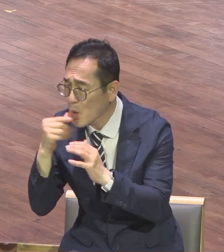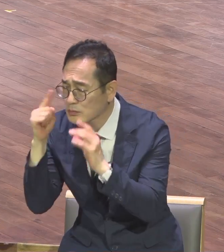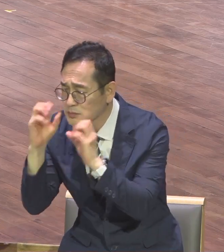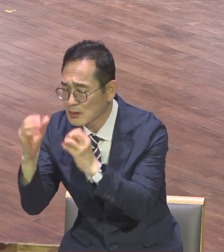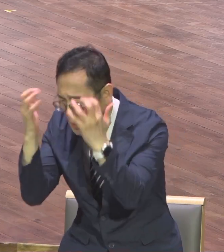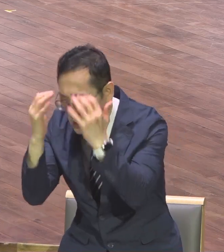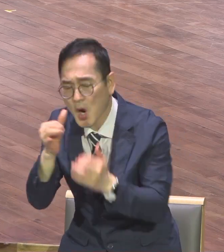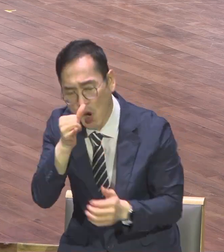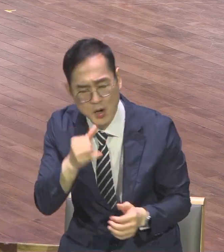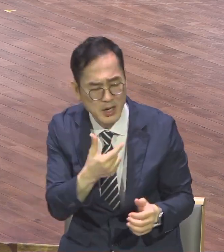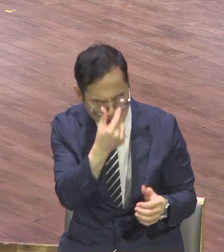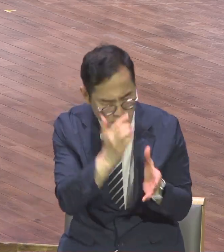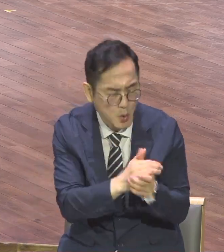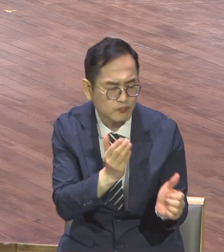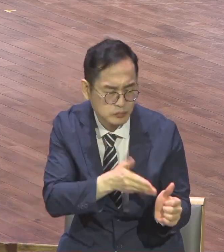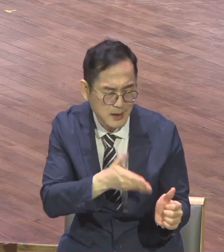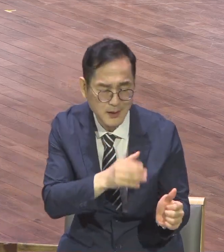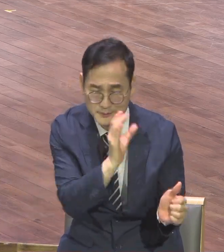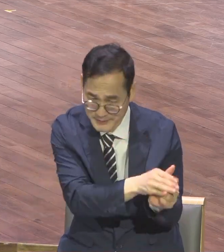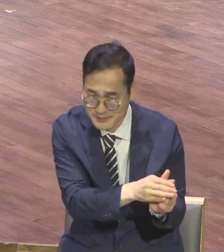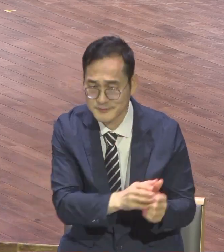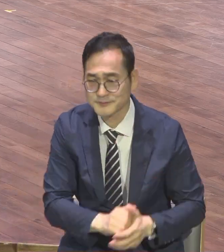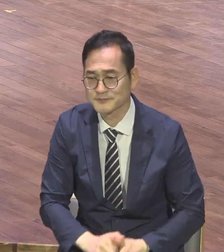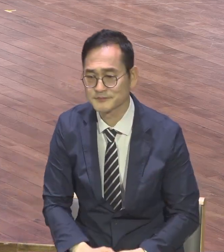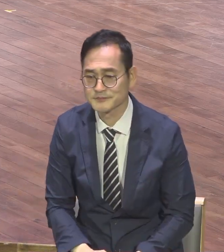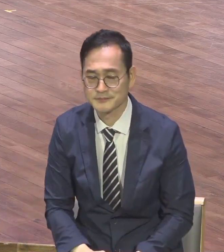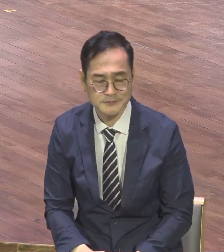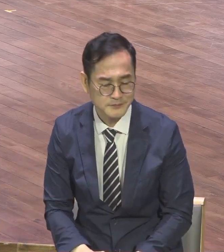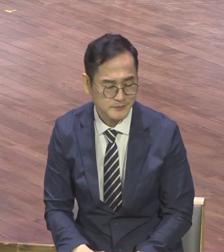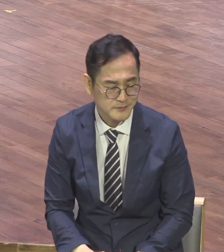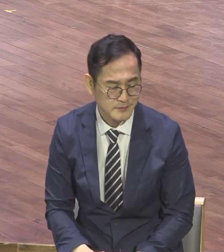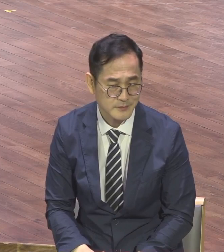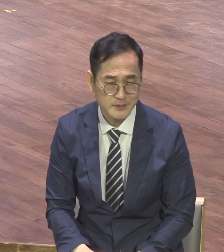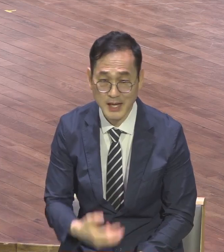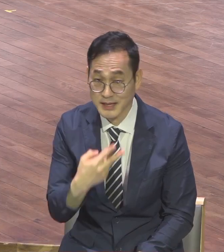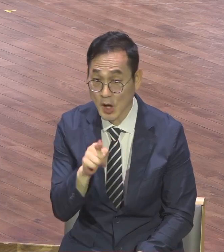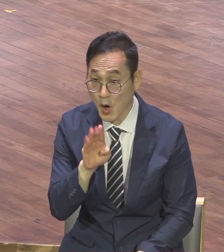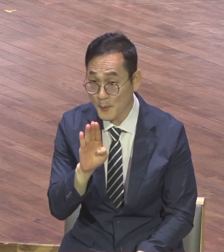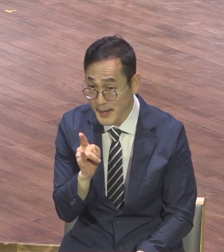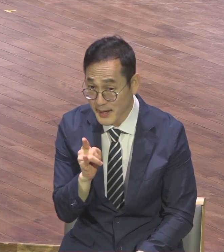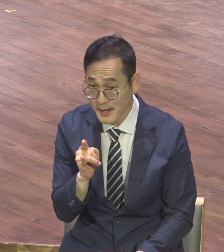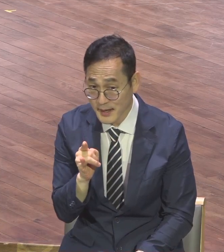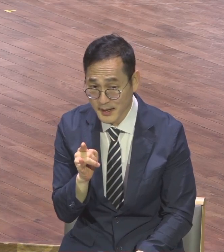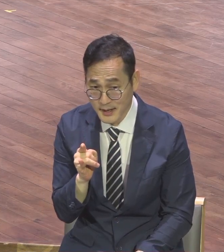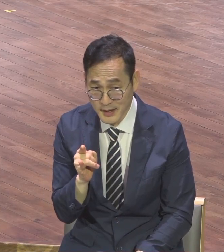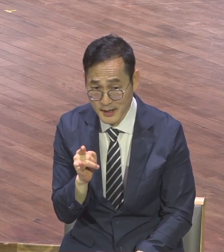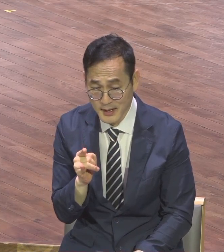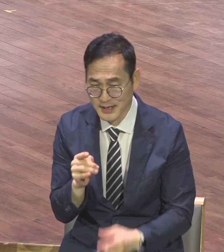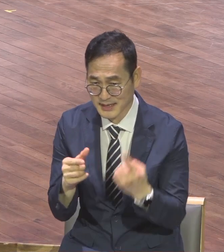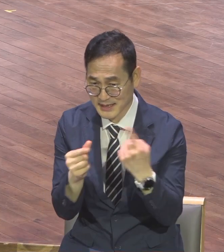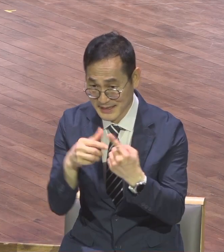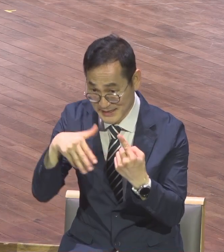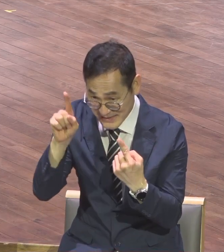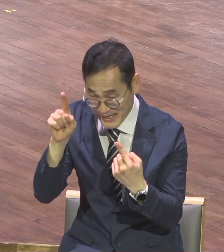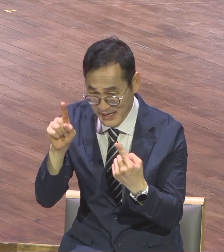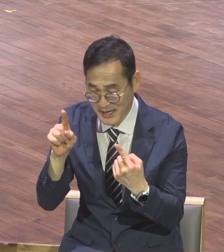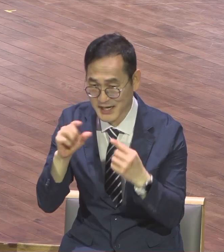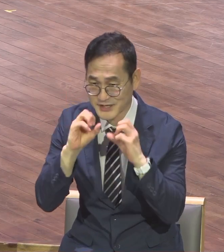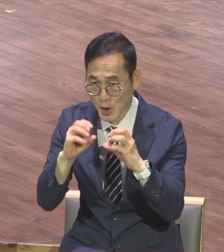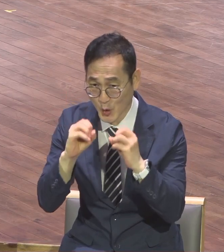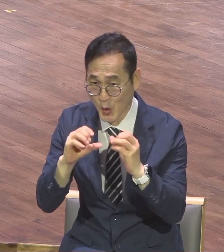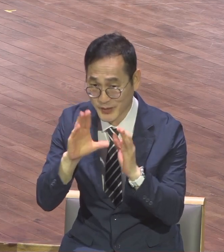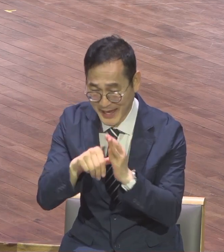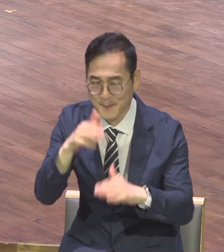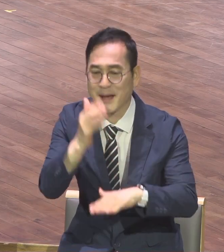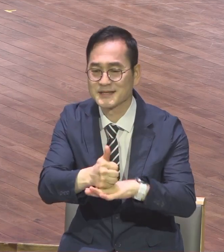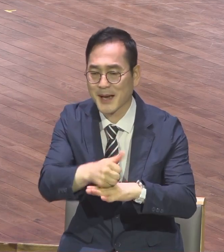믿는 주께 그들을 위탁하고. 더업에는 바울의 제1차 선교행의 마지막 코스였습니다.